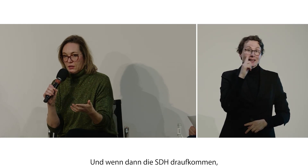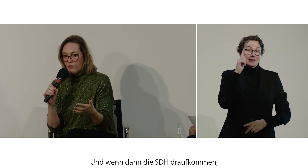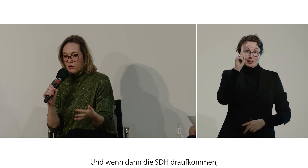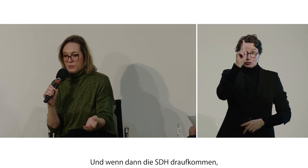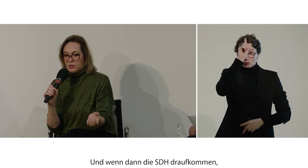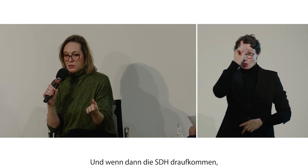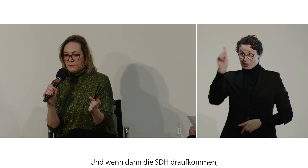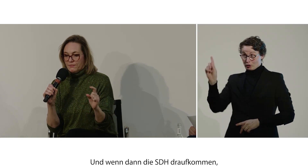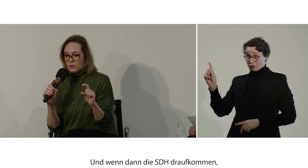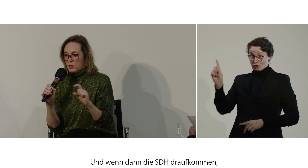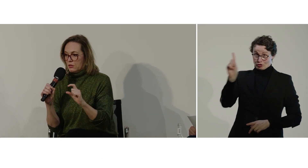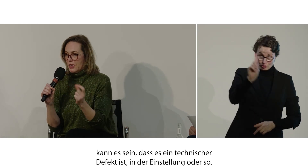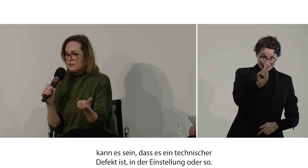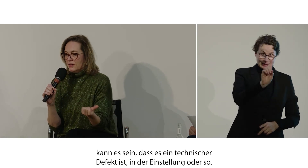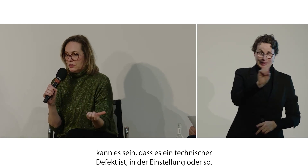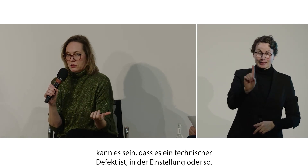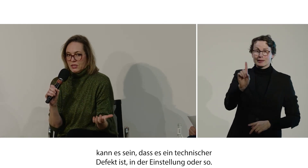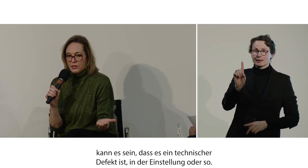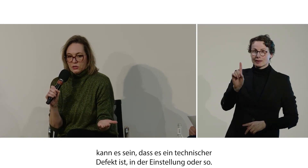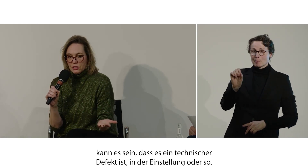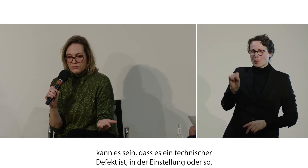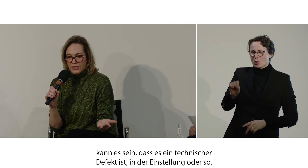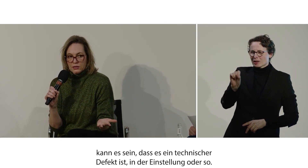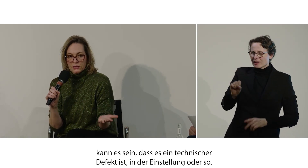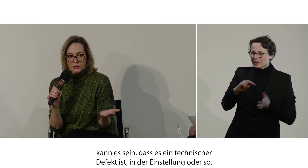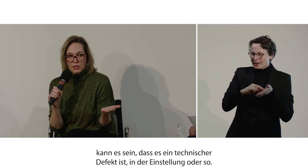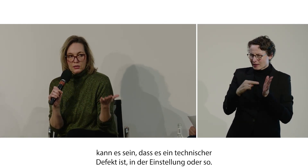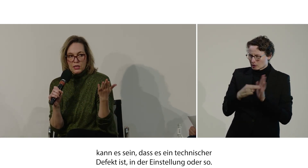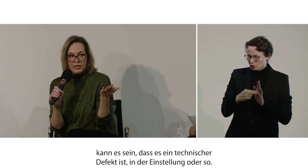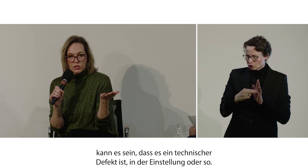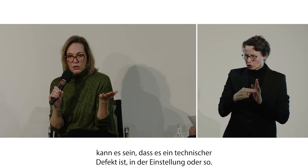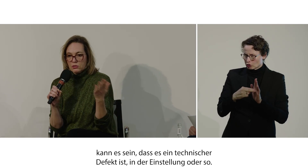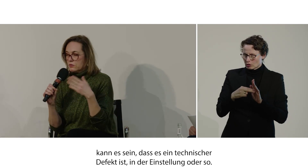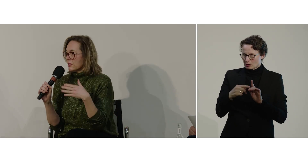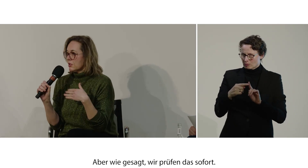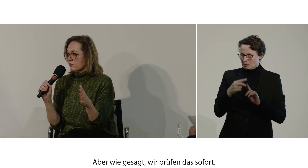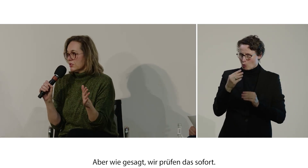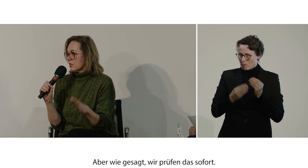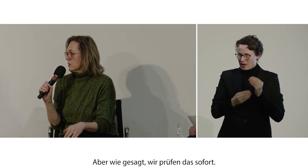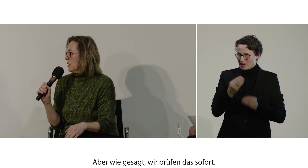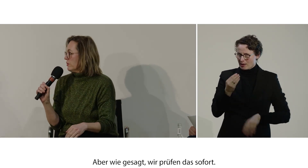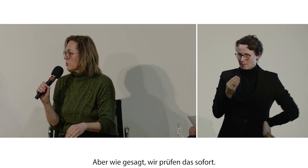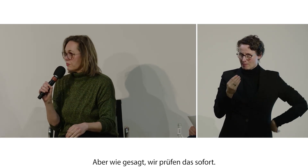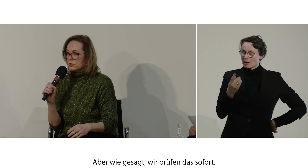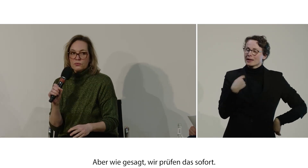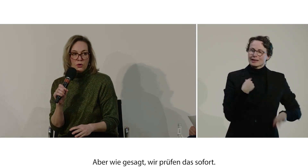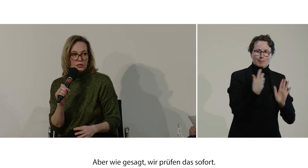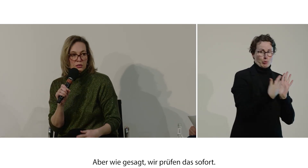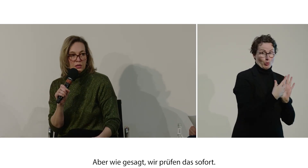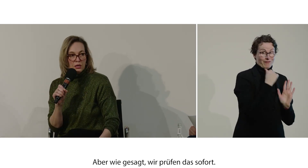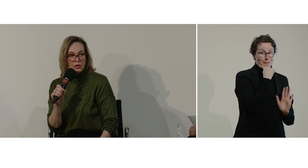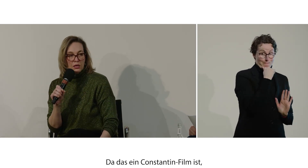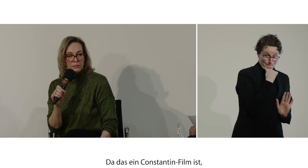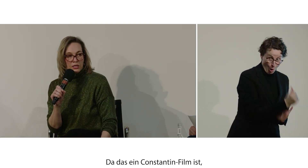SCH drauf kommen, kann es sein, dass irgendein technischer Defekt ist, jetzt in der Einstellung oder sowas. Aber ich, wie gesagt, wir prüfen das